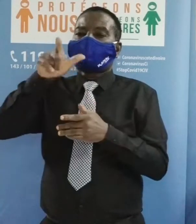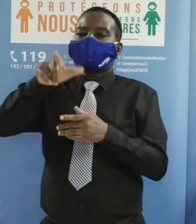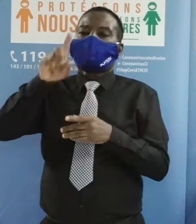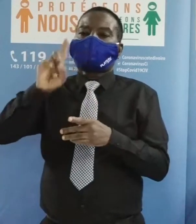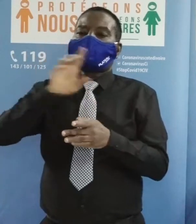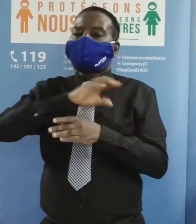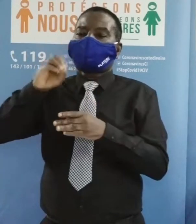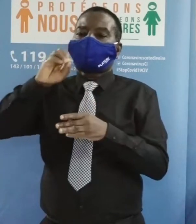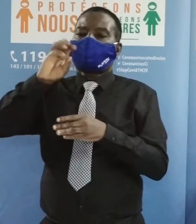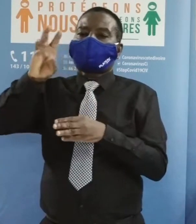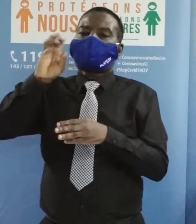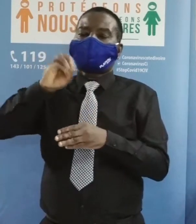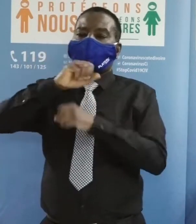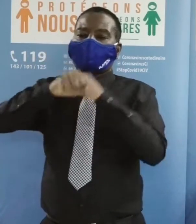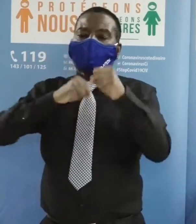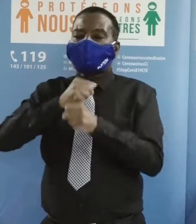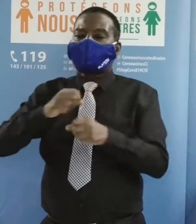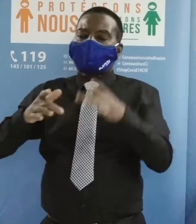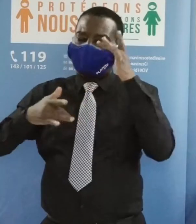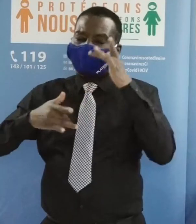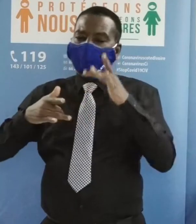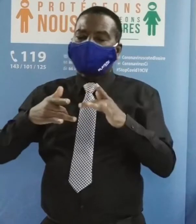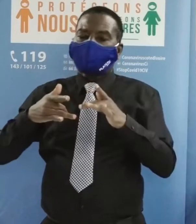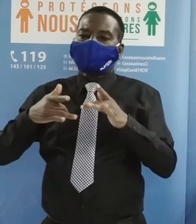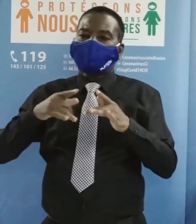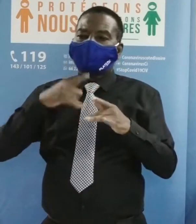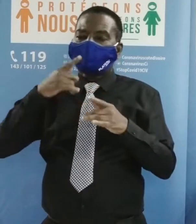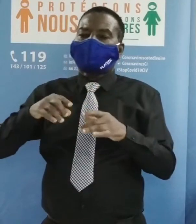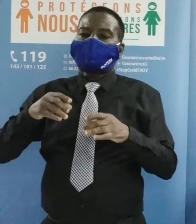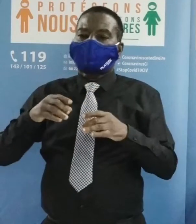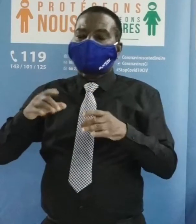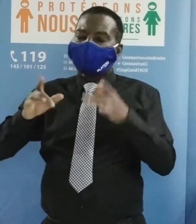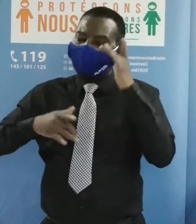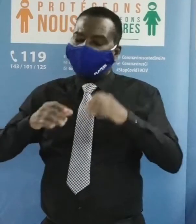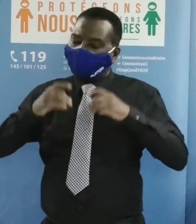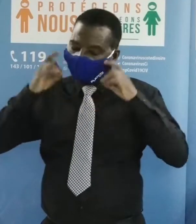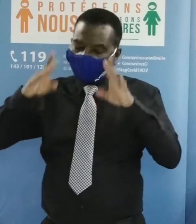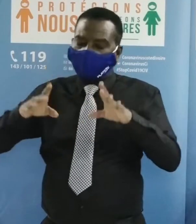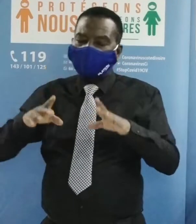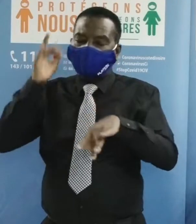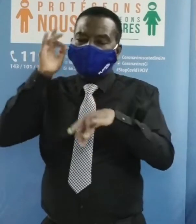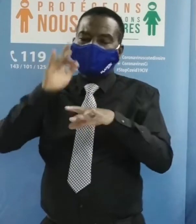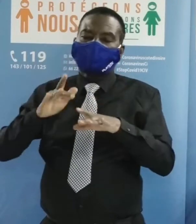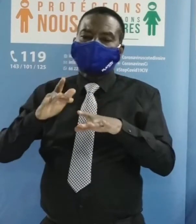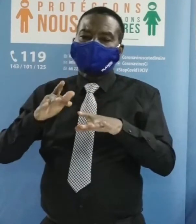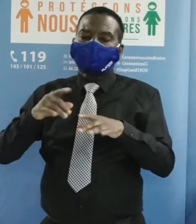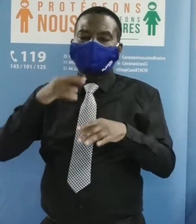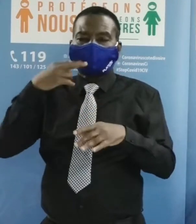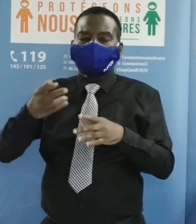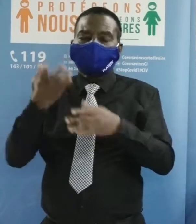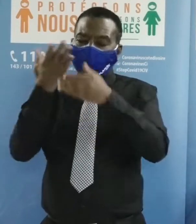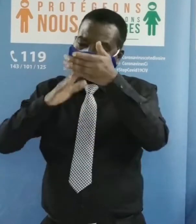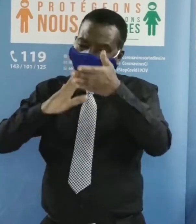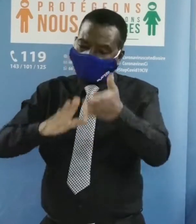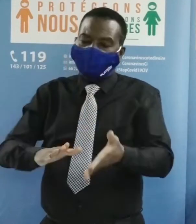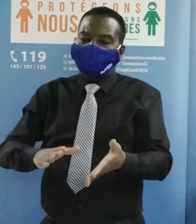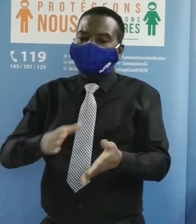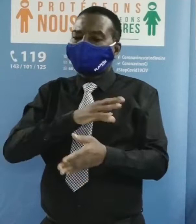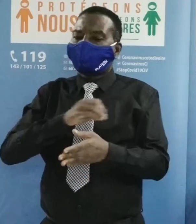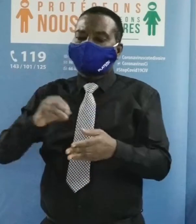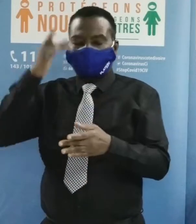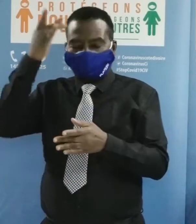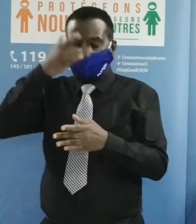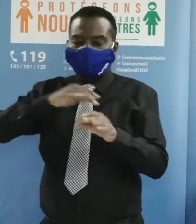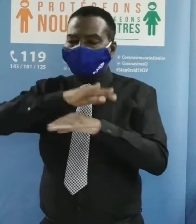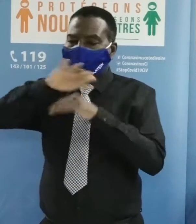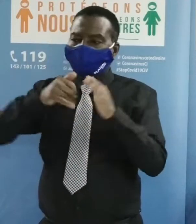la maladie a crown alger russe au cours du dîner est extrêmement contagieuse et dangereuse voire mortelle et concerne